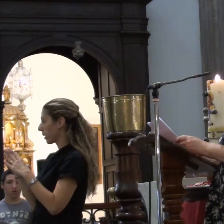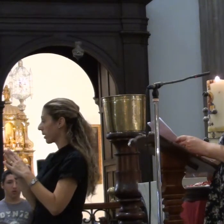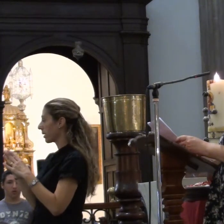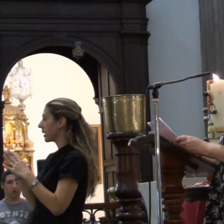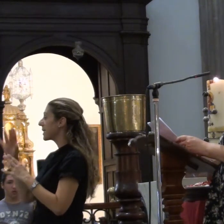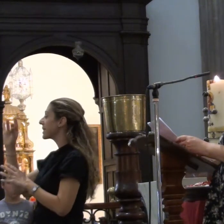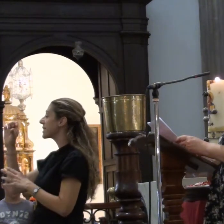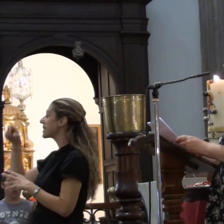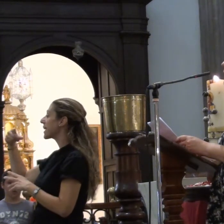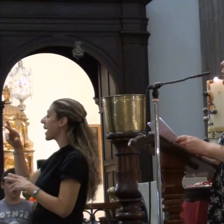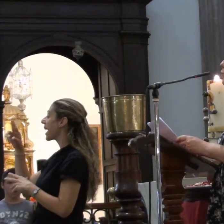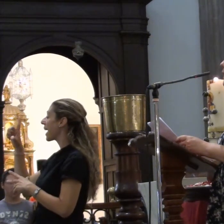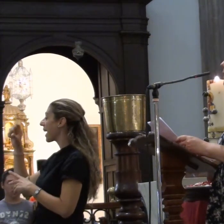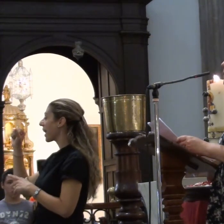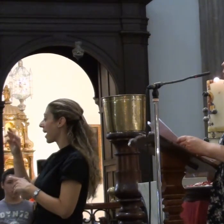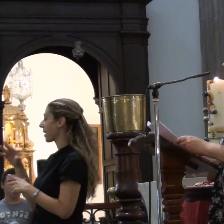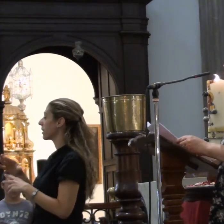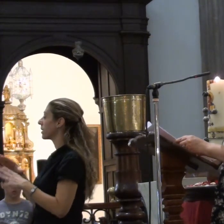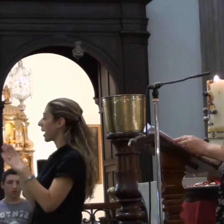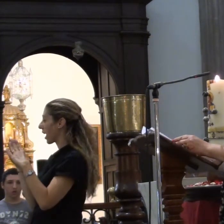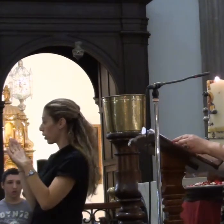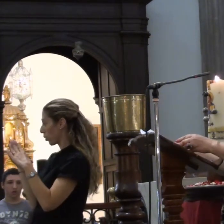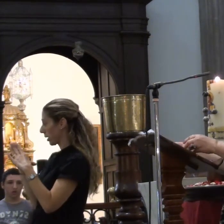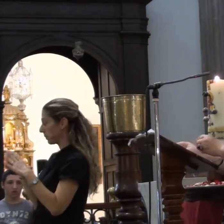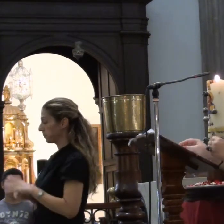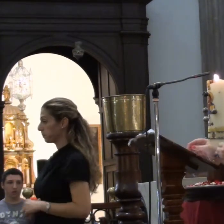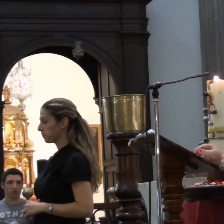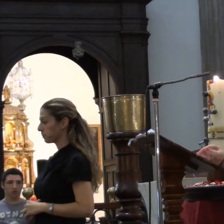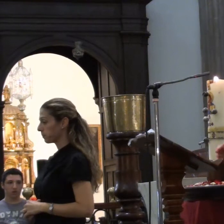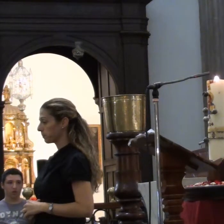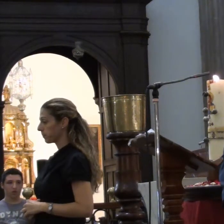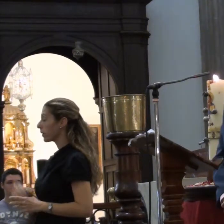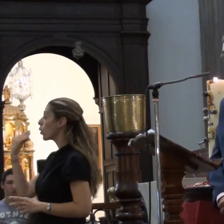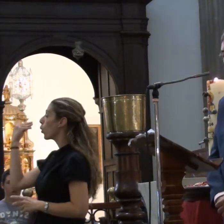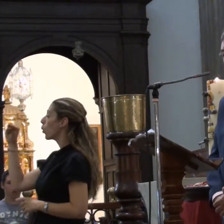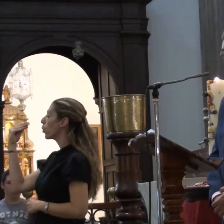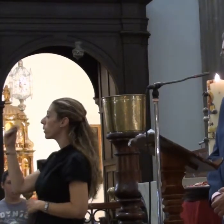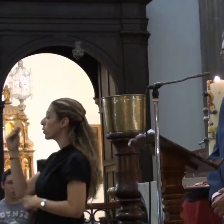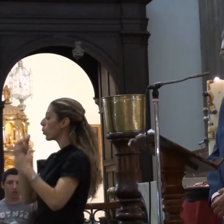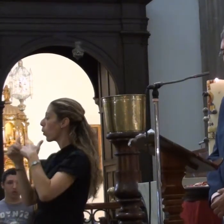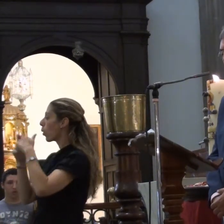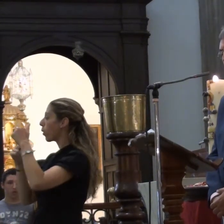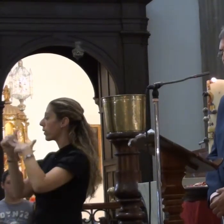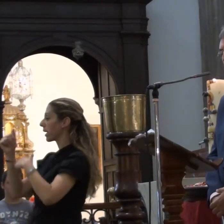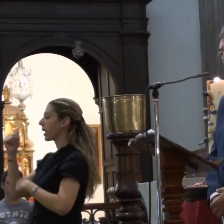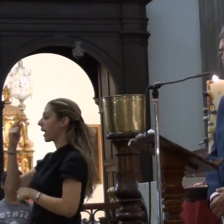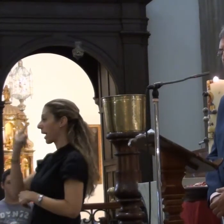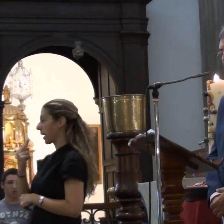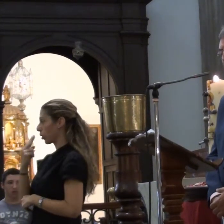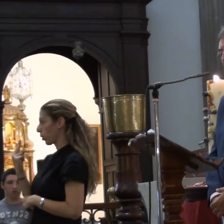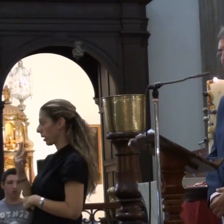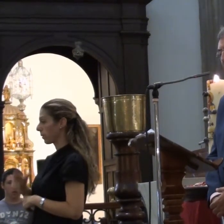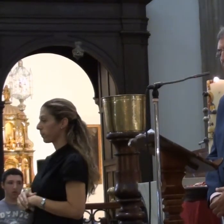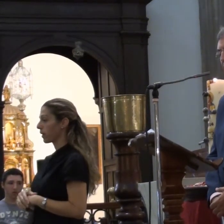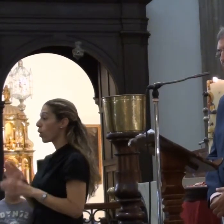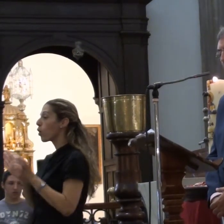claretiano hermandad Obrera de acción católica juventud Obrera católica comunidad